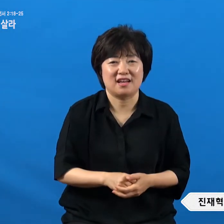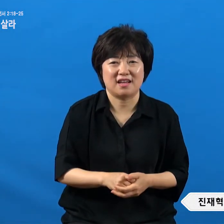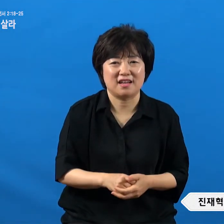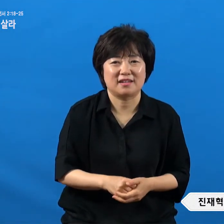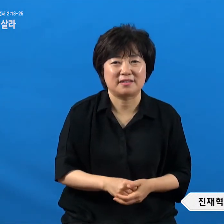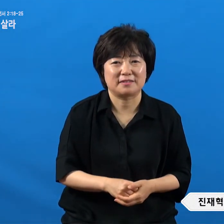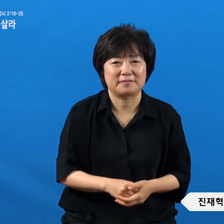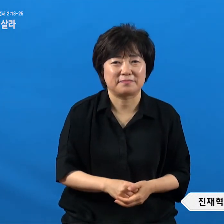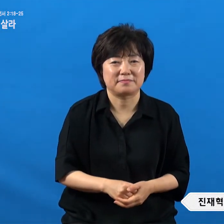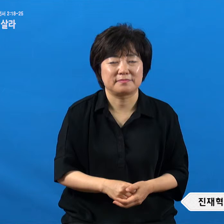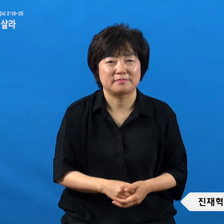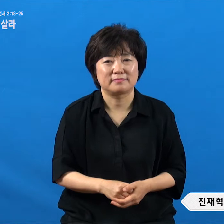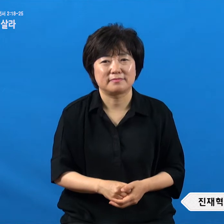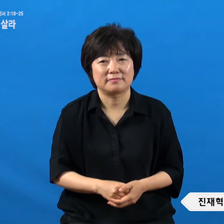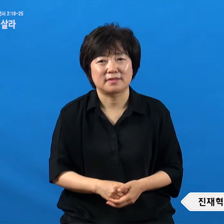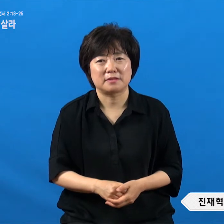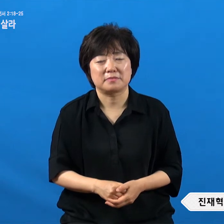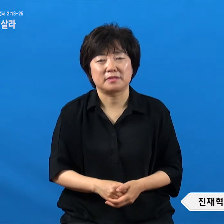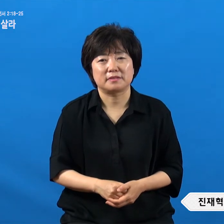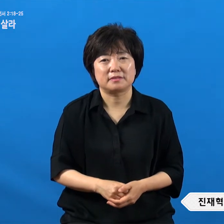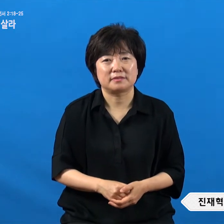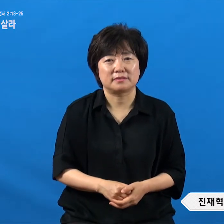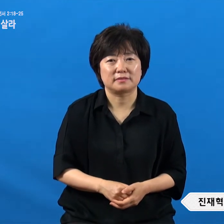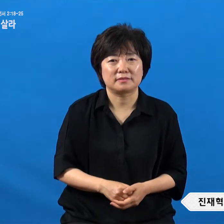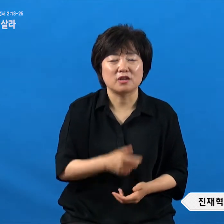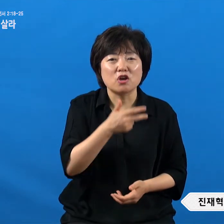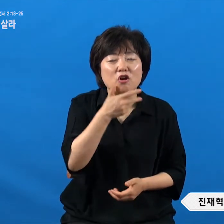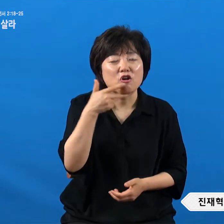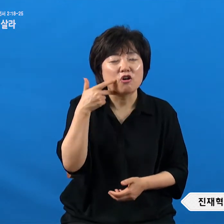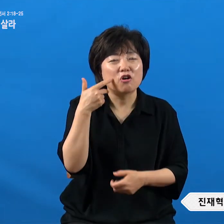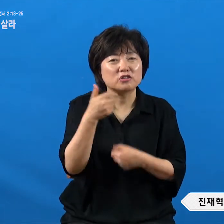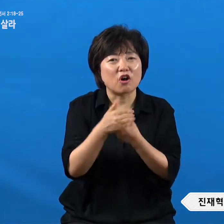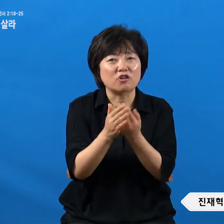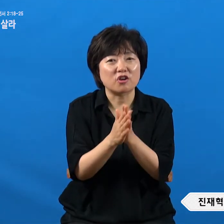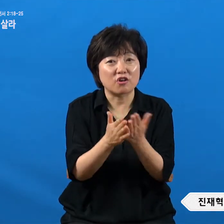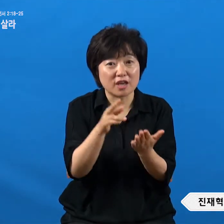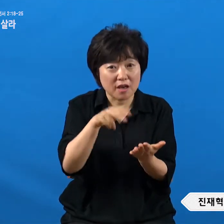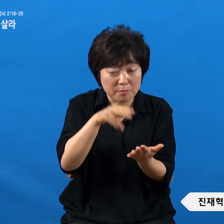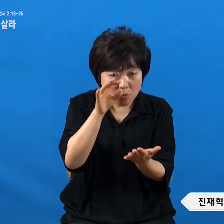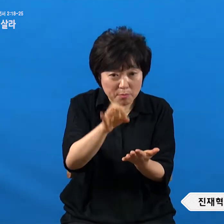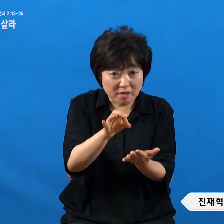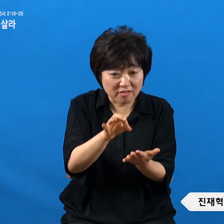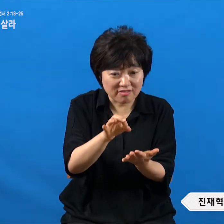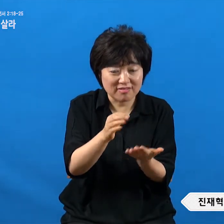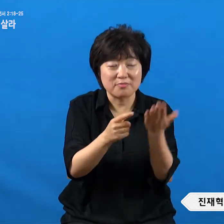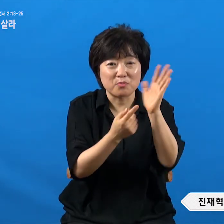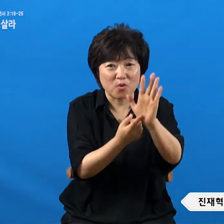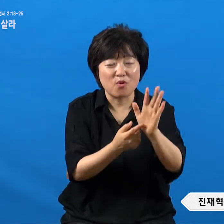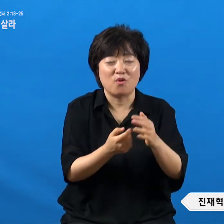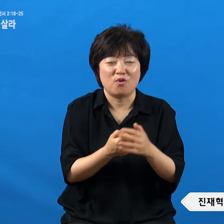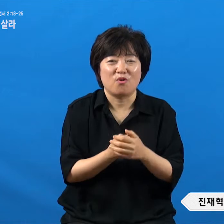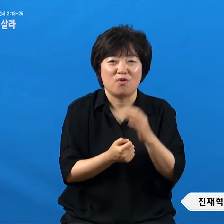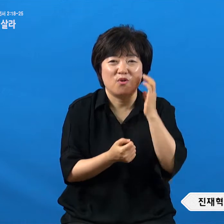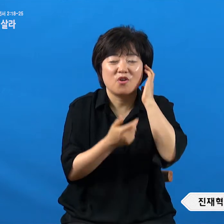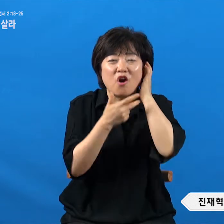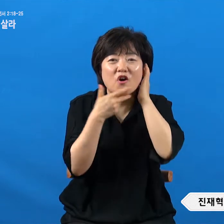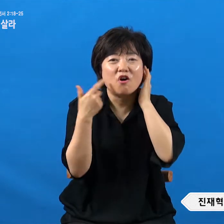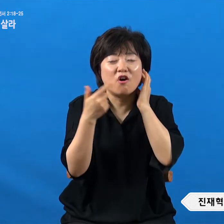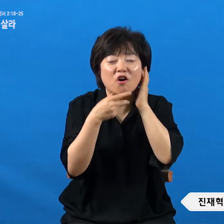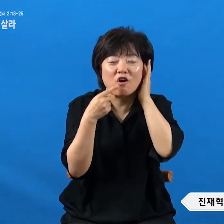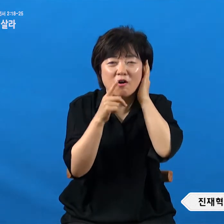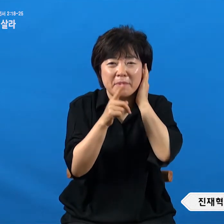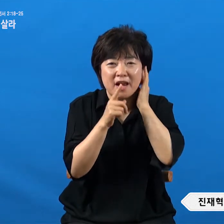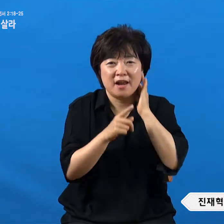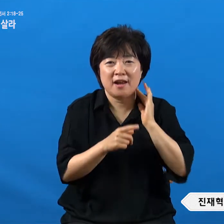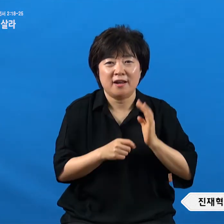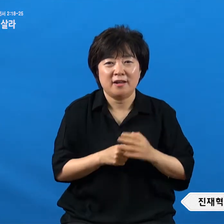라고 말씀하고 있음을 봅니다. 영어 성경에 보면 그런 표현이 있습니다. For an